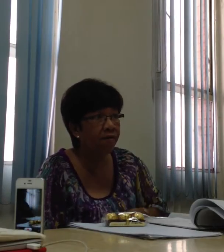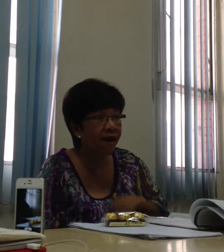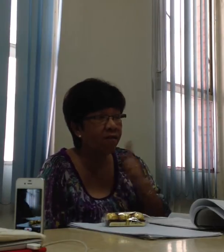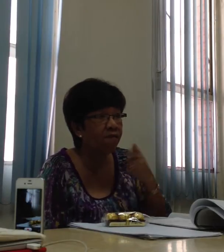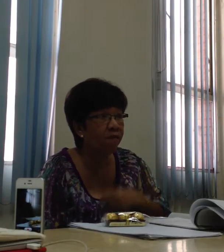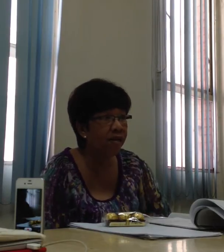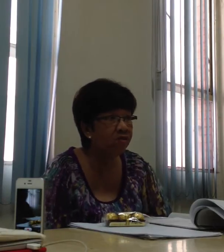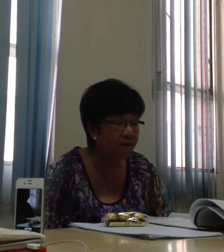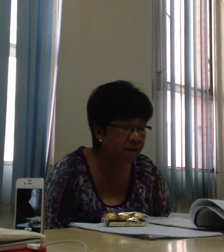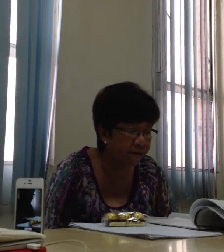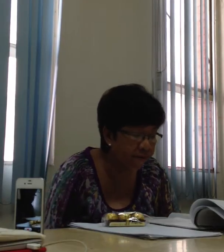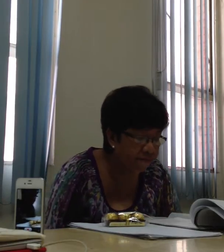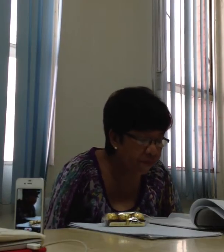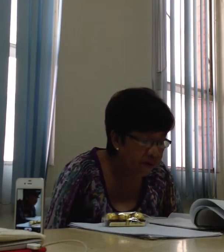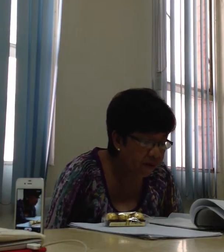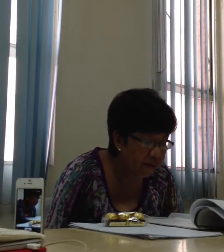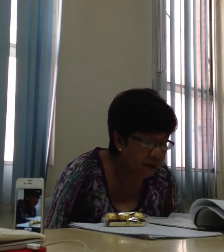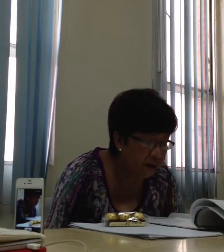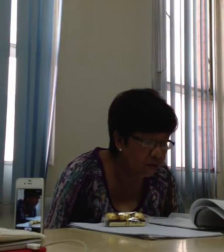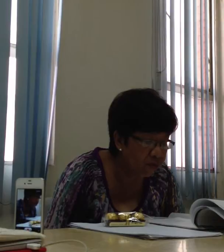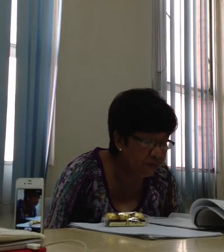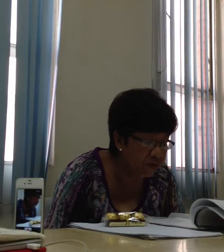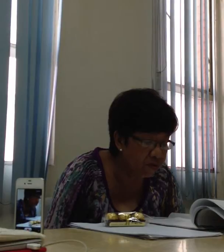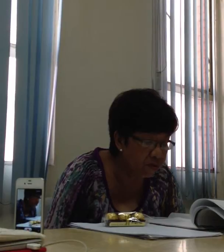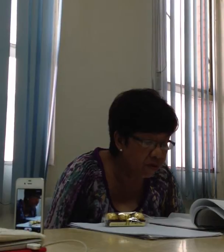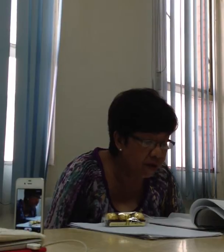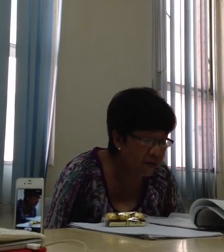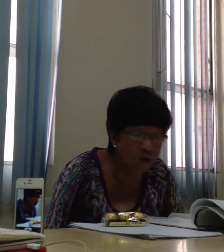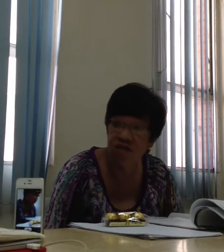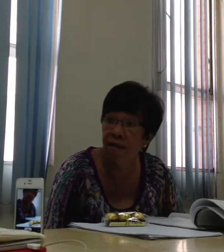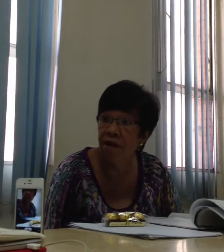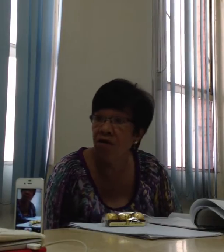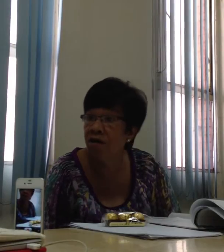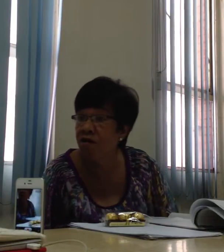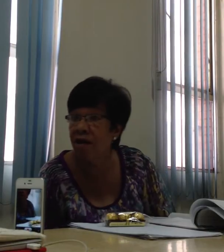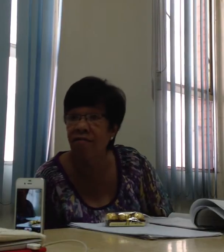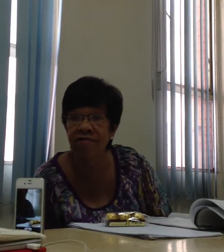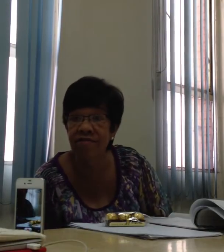quantified information. Alright, octopus. Cockroach, alam na niyo. Ano yung cockroach?